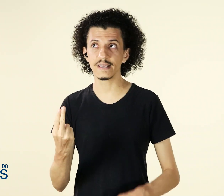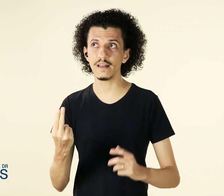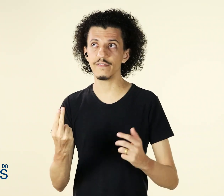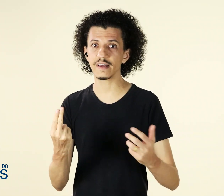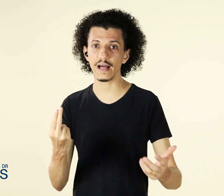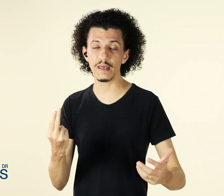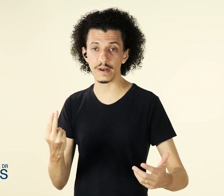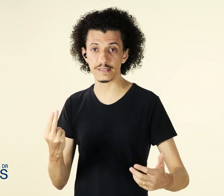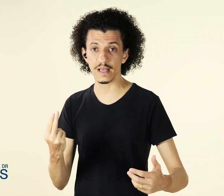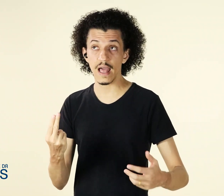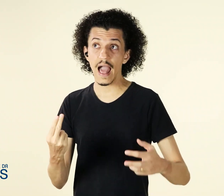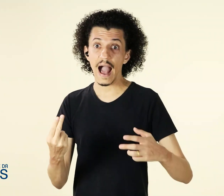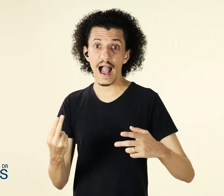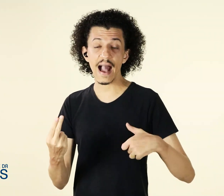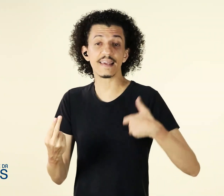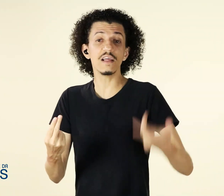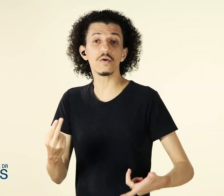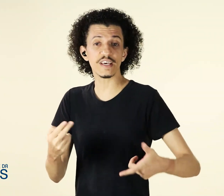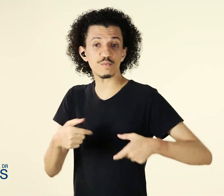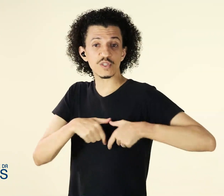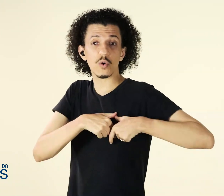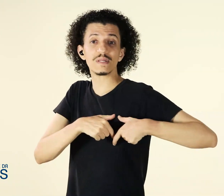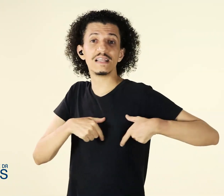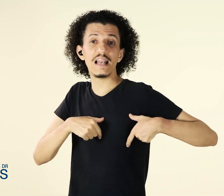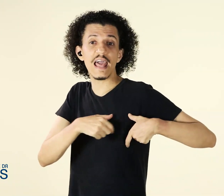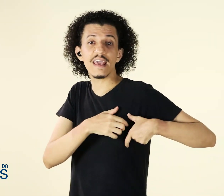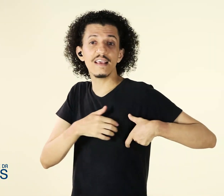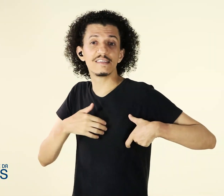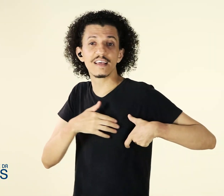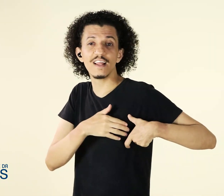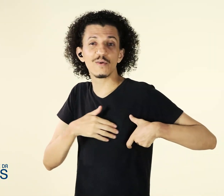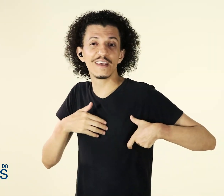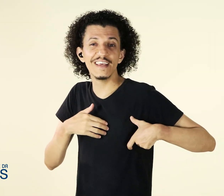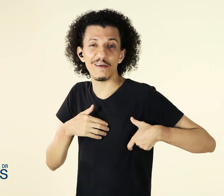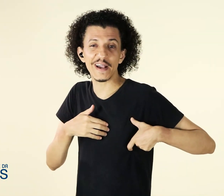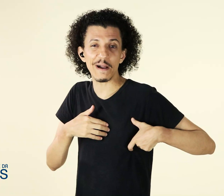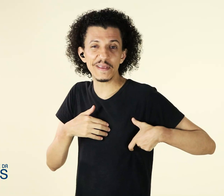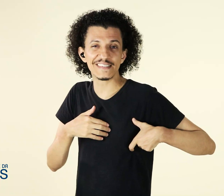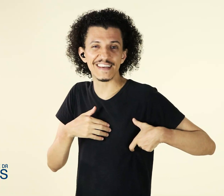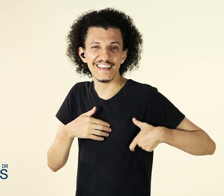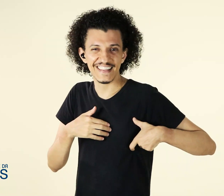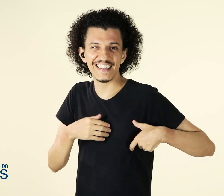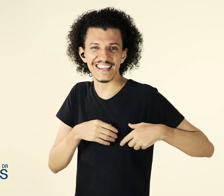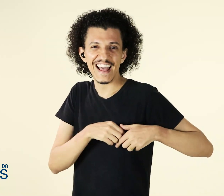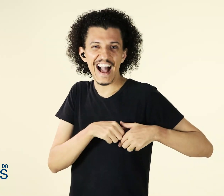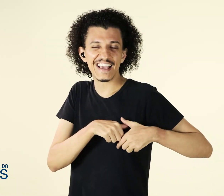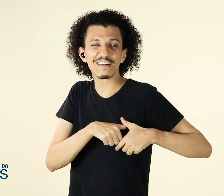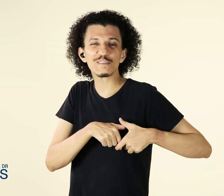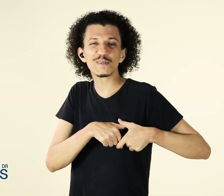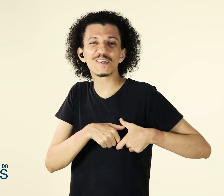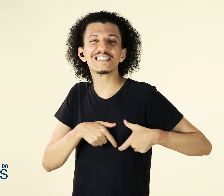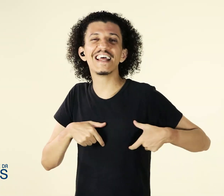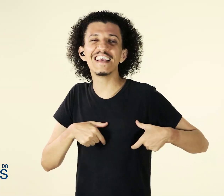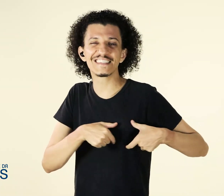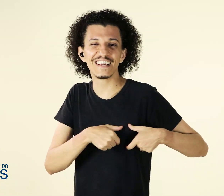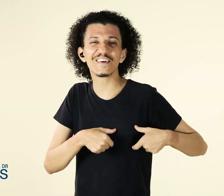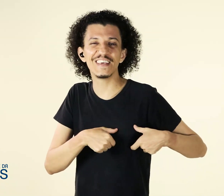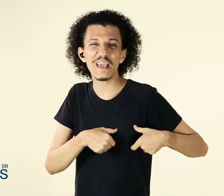significa na Libras aquilo que as pessoas leem escrito aqui na minha camisa, Entende? Aquilo que as pessoas leem escrito aqui em